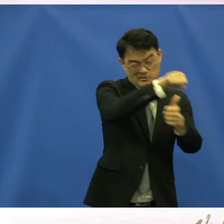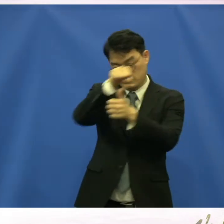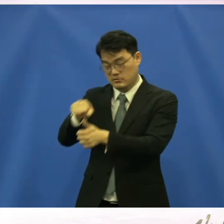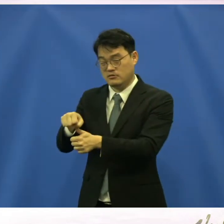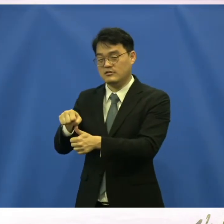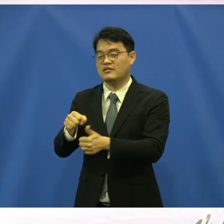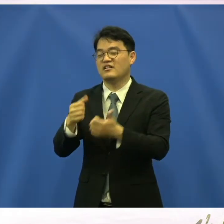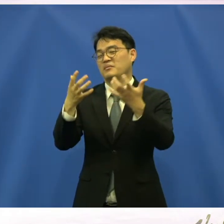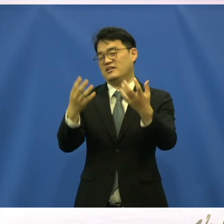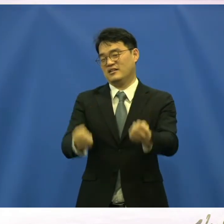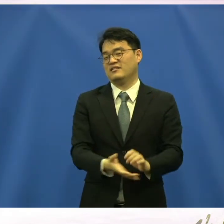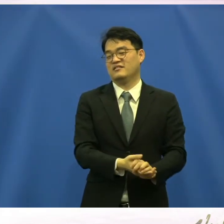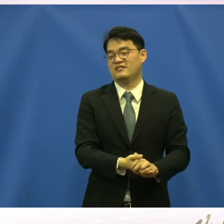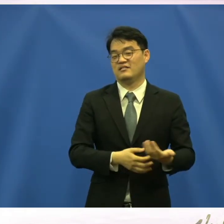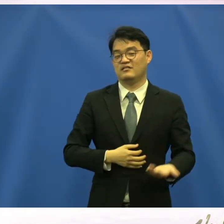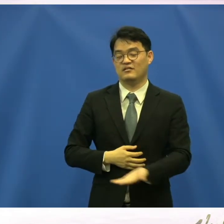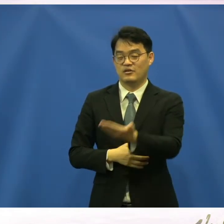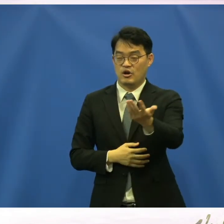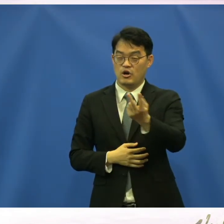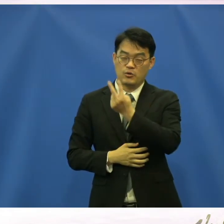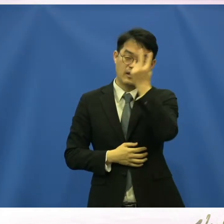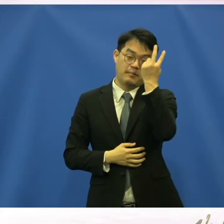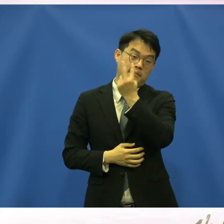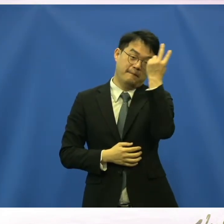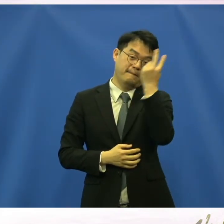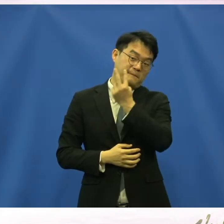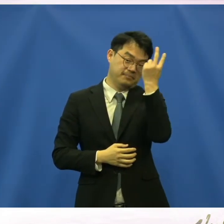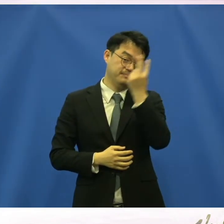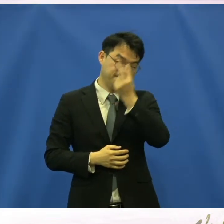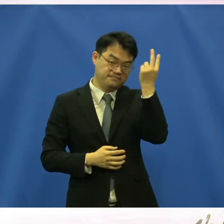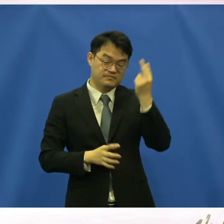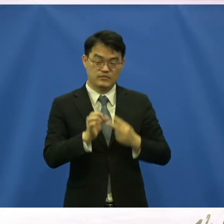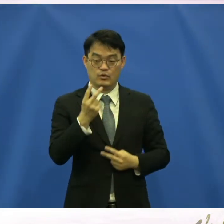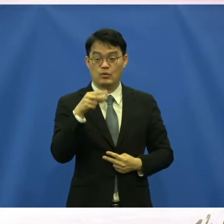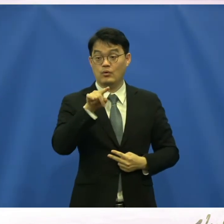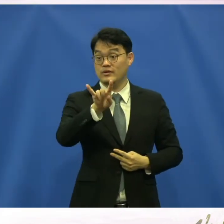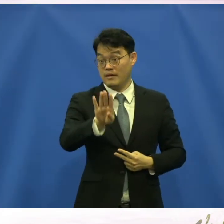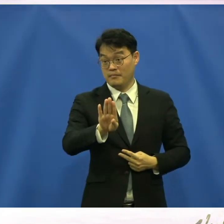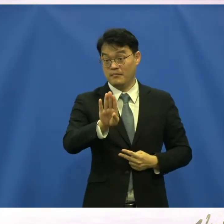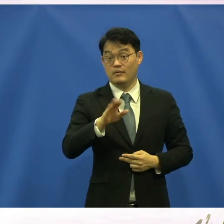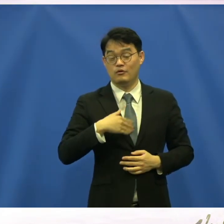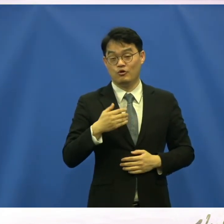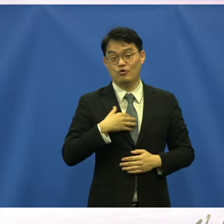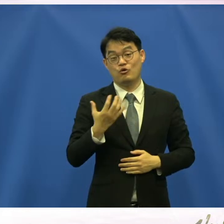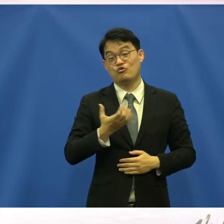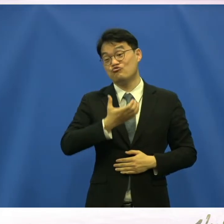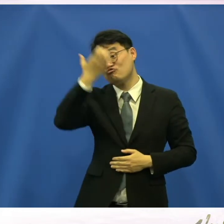요셉의 생애도 보세요. 여러분, 꿈꾼 대로 안 가잖아요. 근데